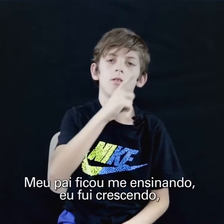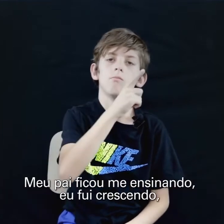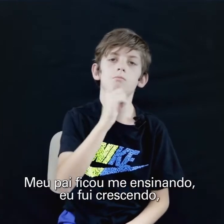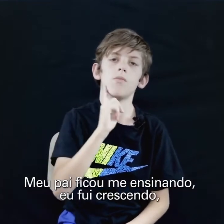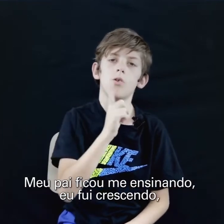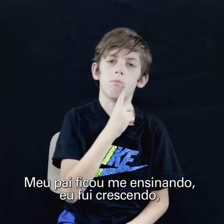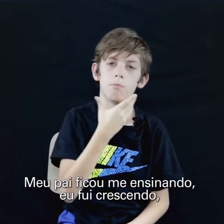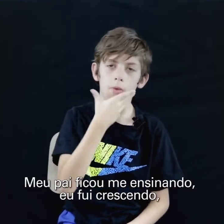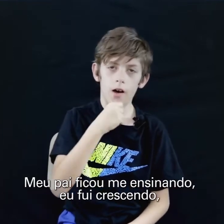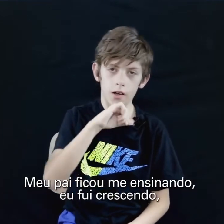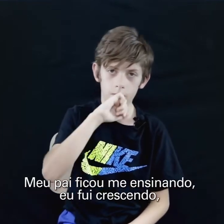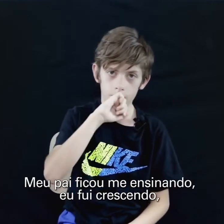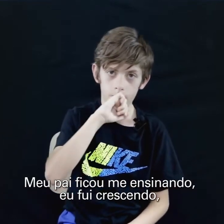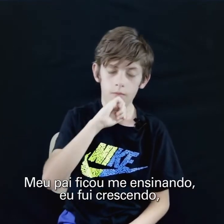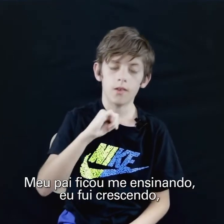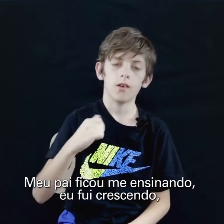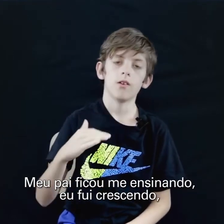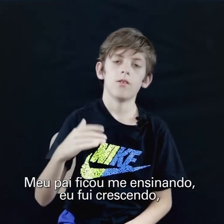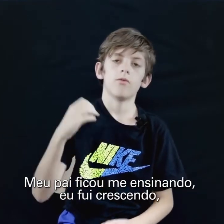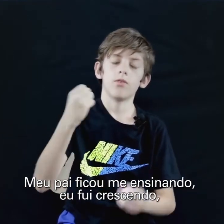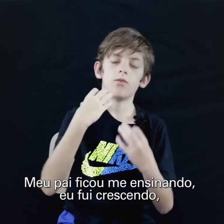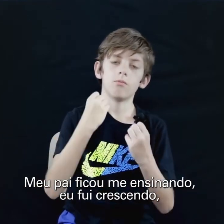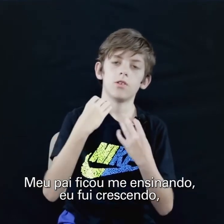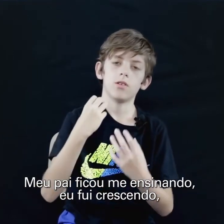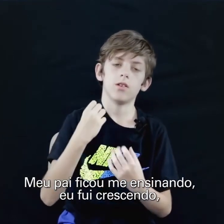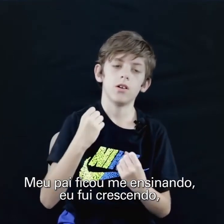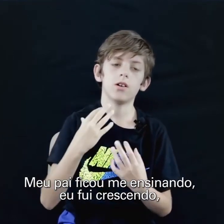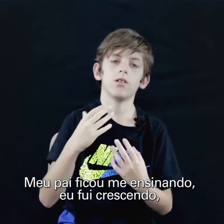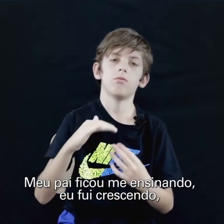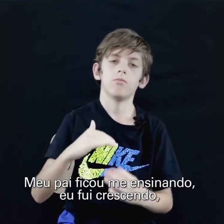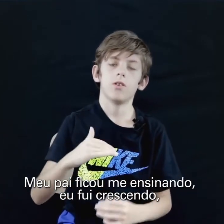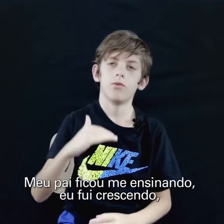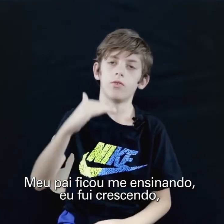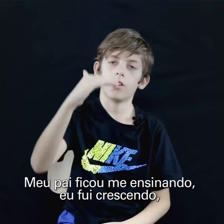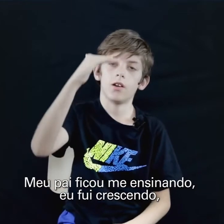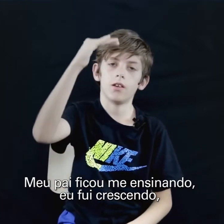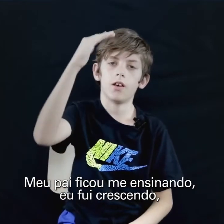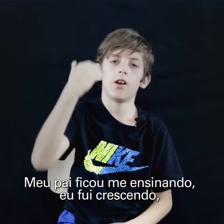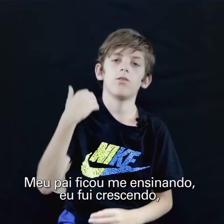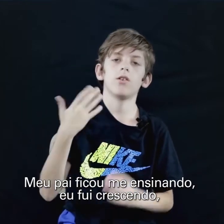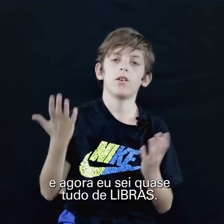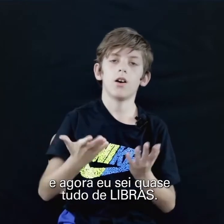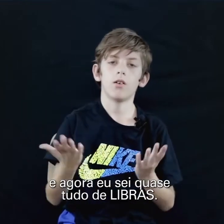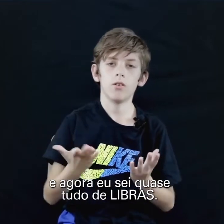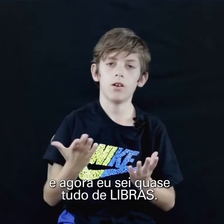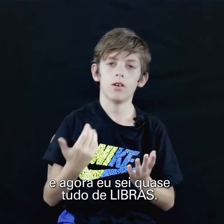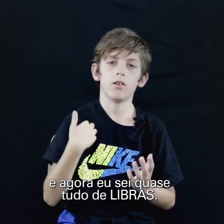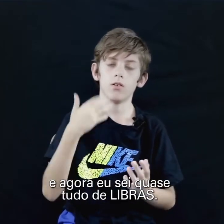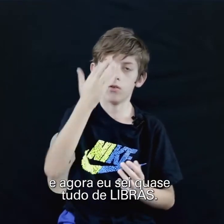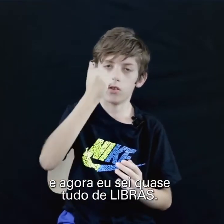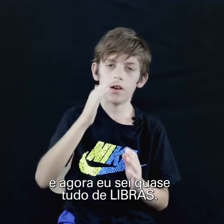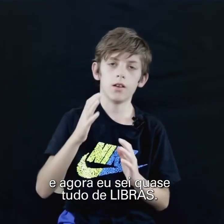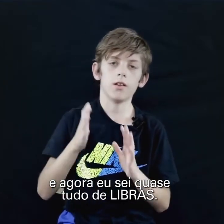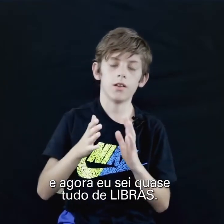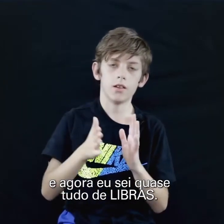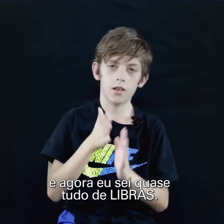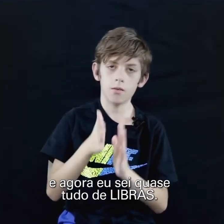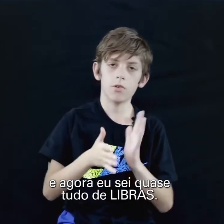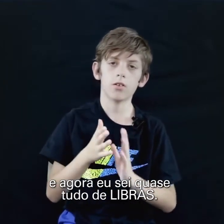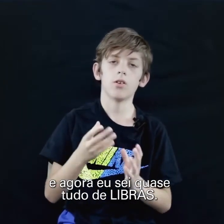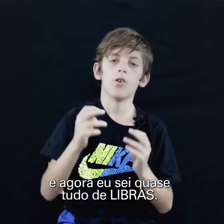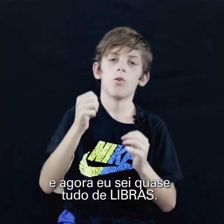idade. Meu pai ficou me ensinando, eu fui crescendo e agora eu